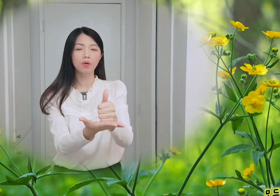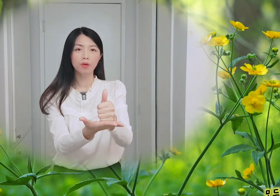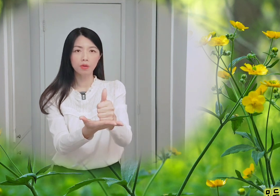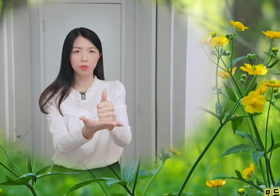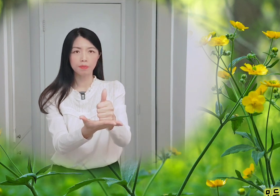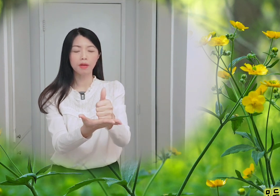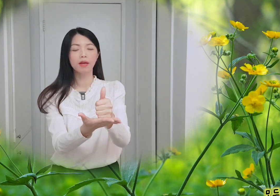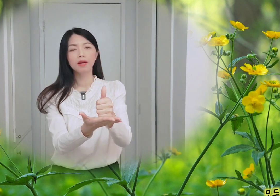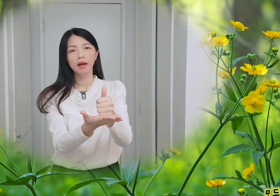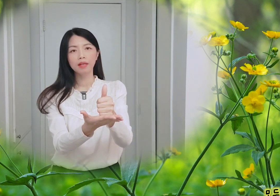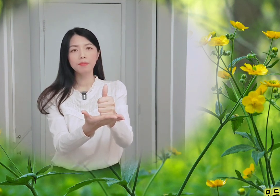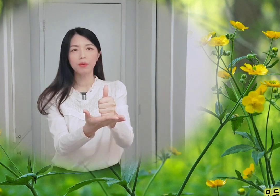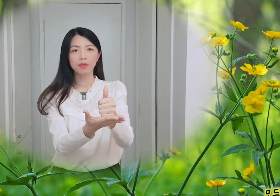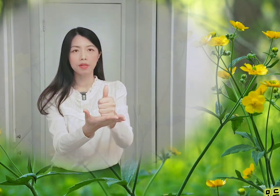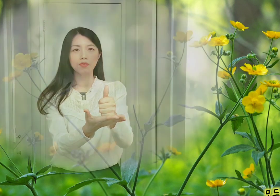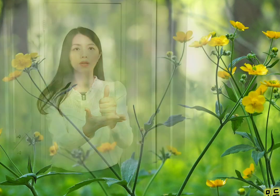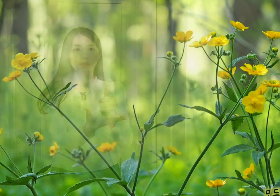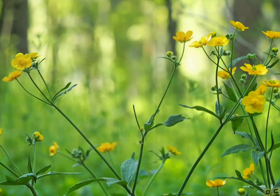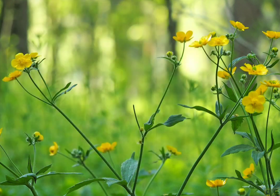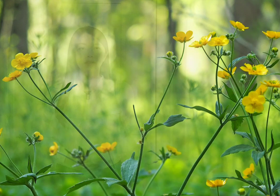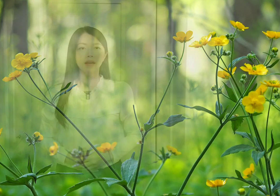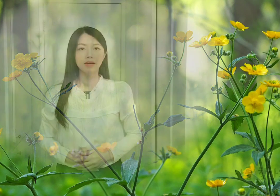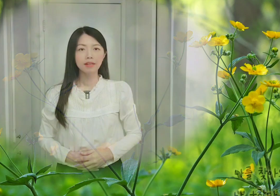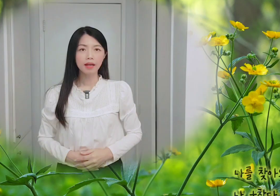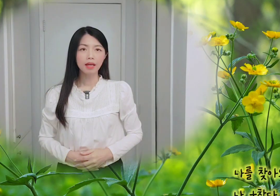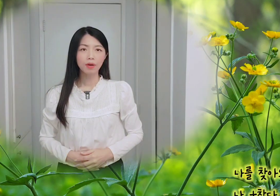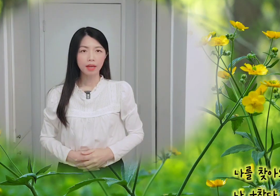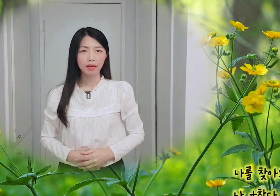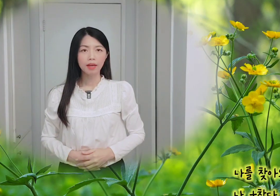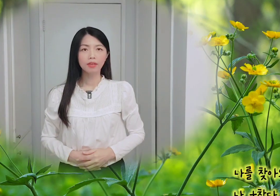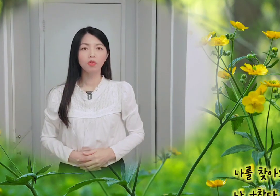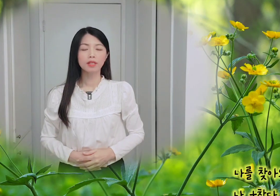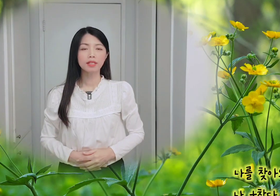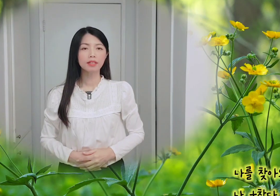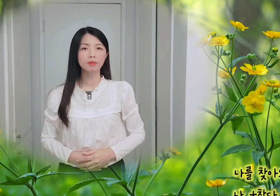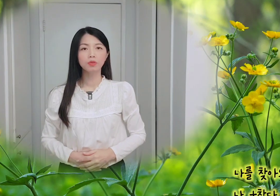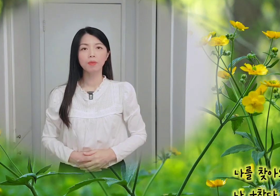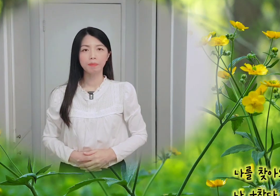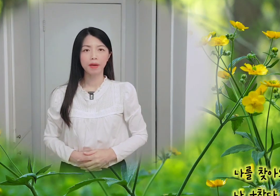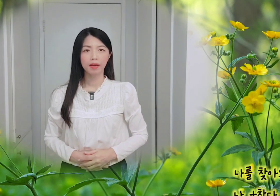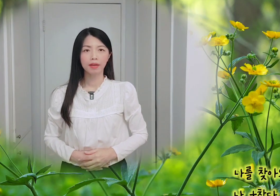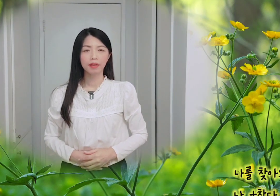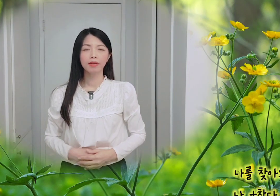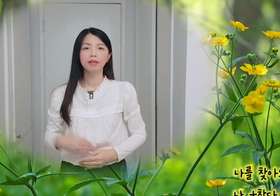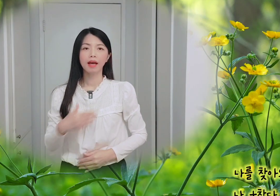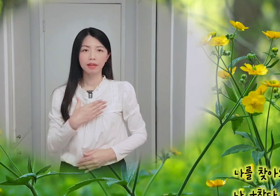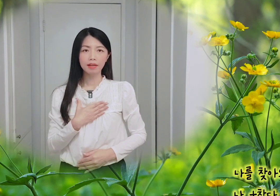바닥 위에 올려놓으시면 하나님이라고 한 뜻의 수어가 됩니다. 나를 찾아와 내게 던지신 그 물음